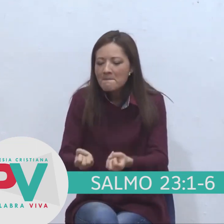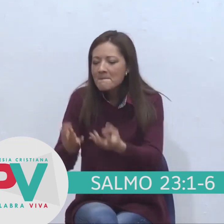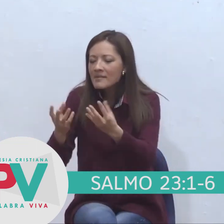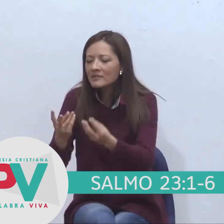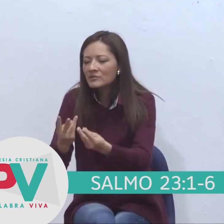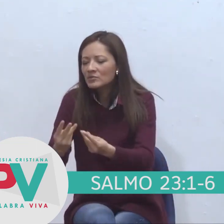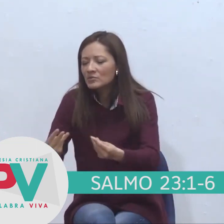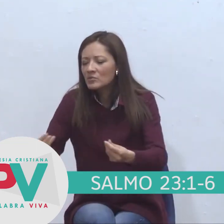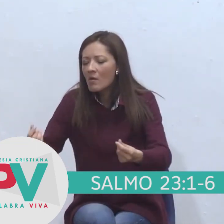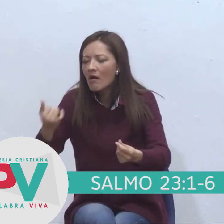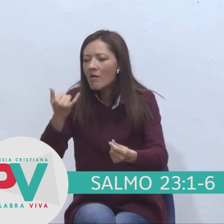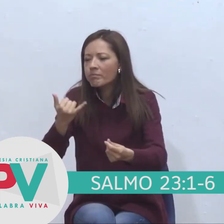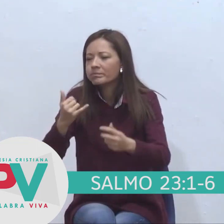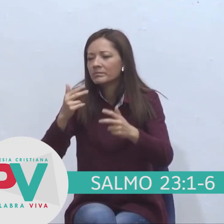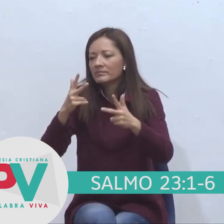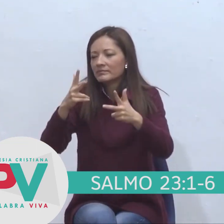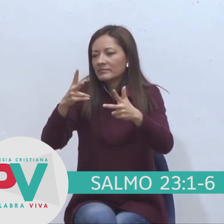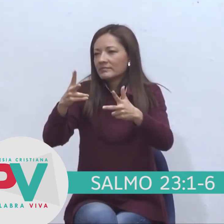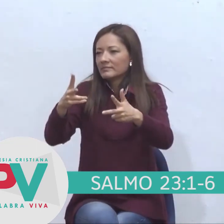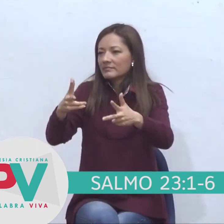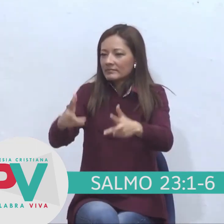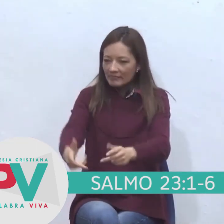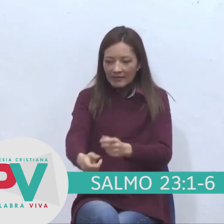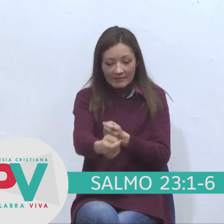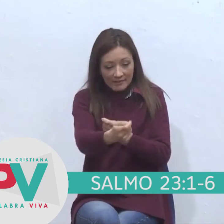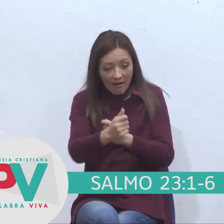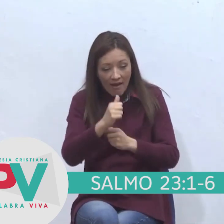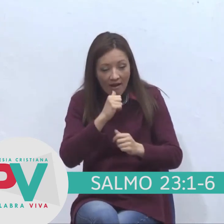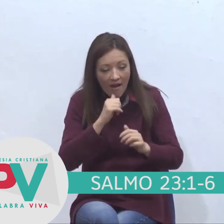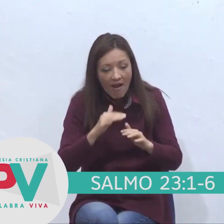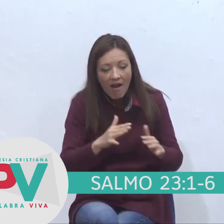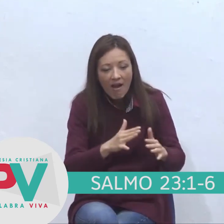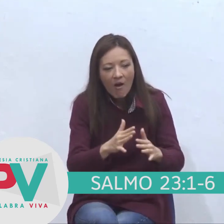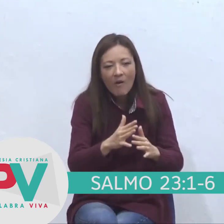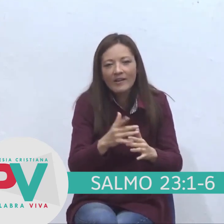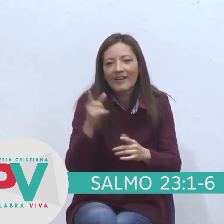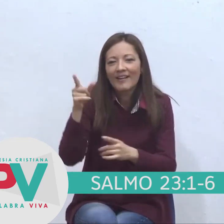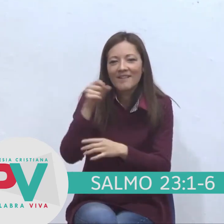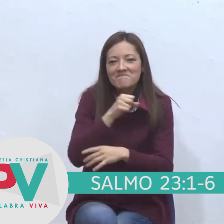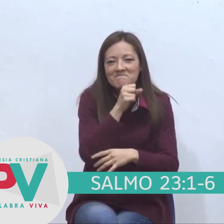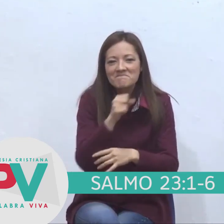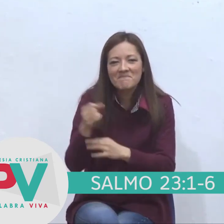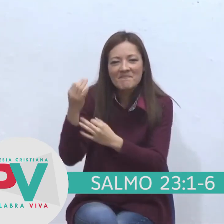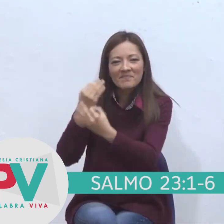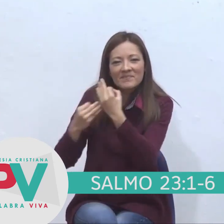hará descansar. Junto a aguas de reposo me pastoreará.